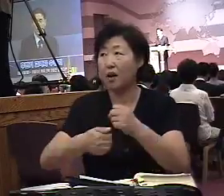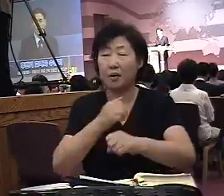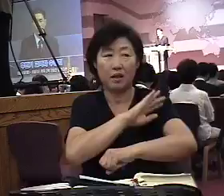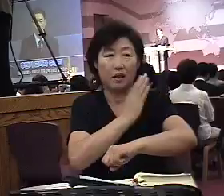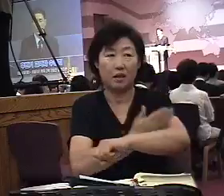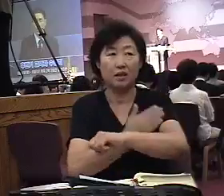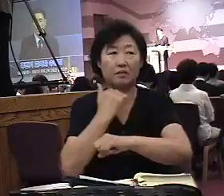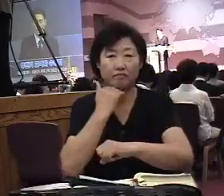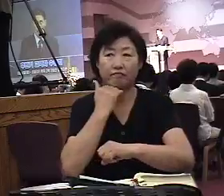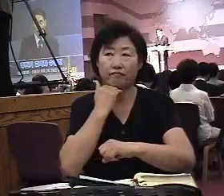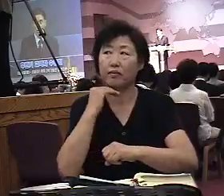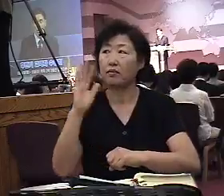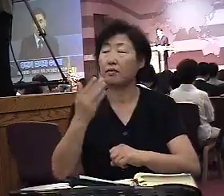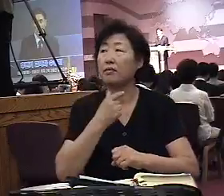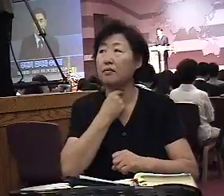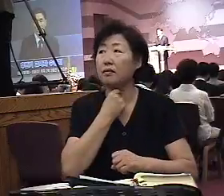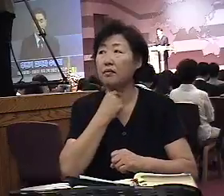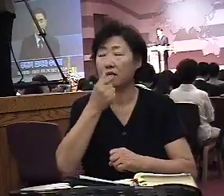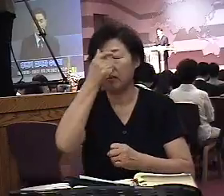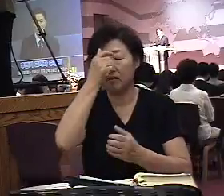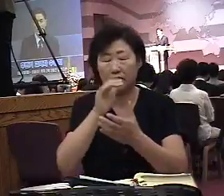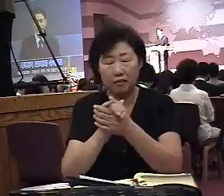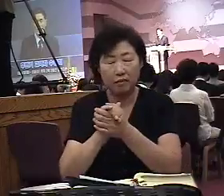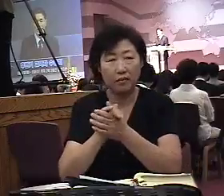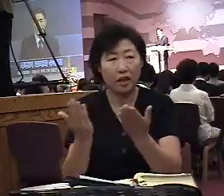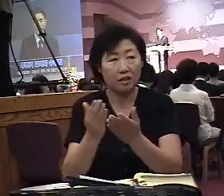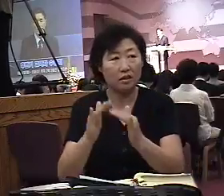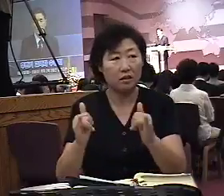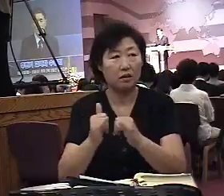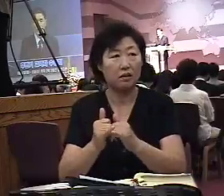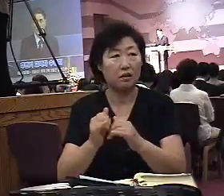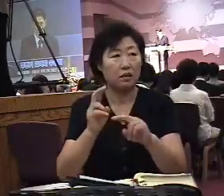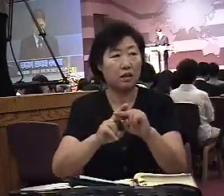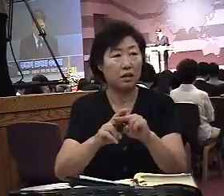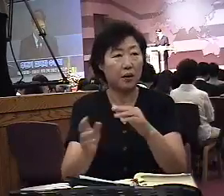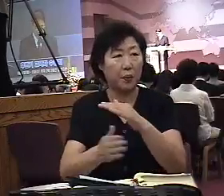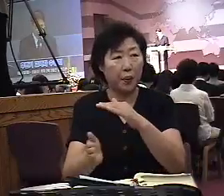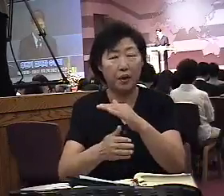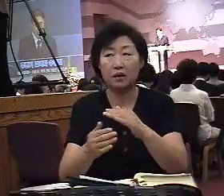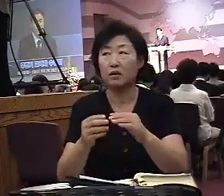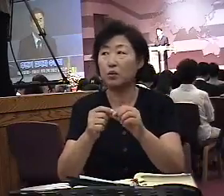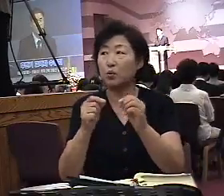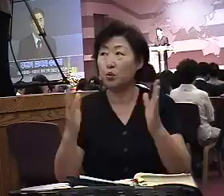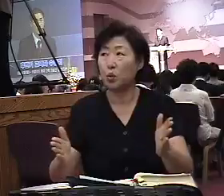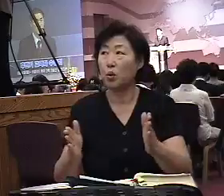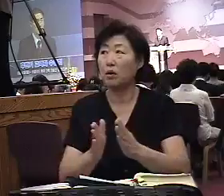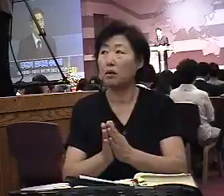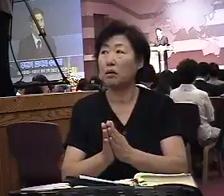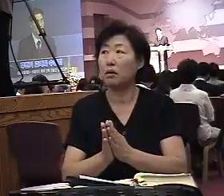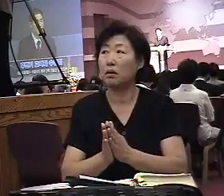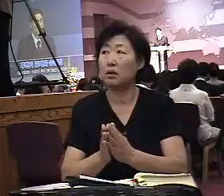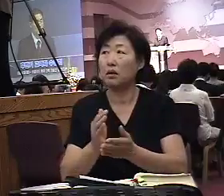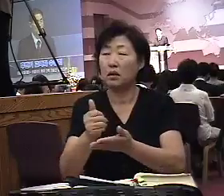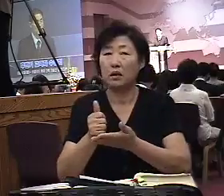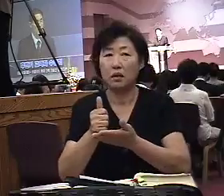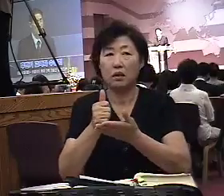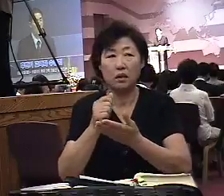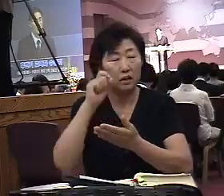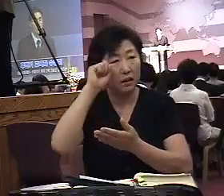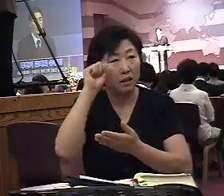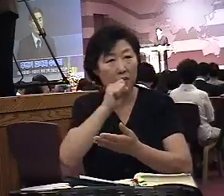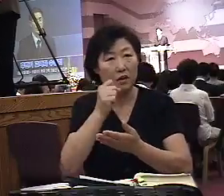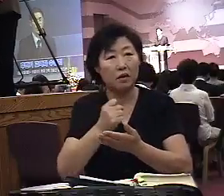기대해 주시고 기도해 주시고 사역자들이 자리를 비우는 동안 3일 동안은 특별 게스트 스피커가 새벽에 오시게